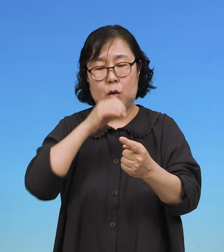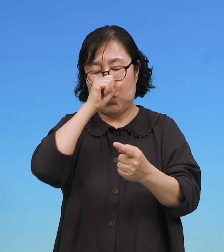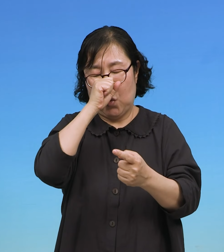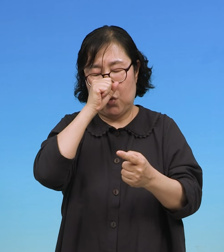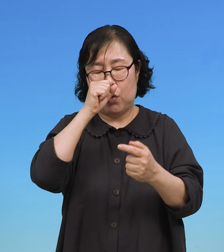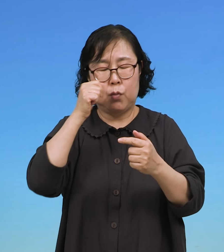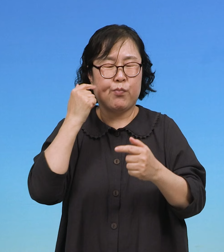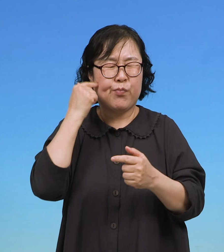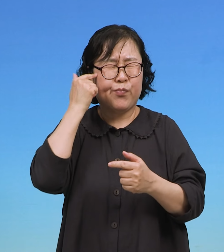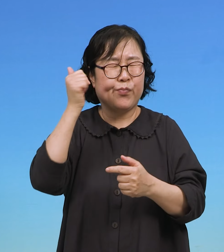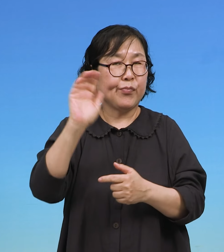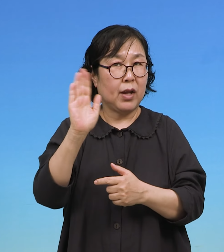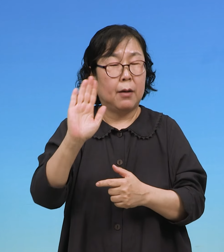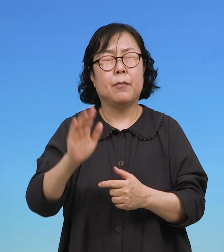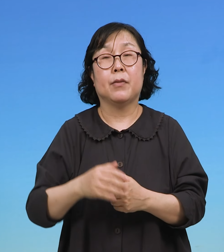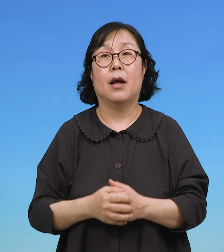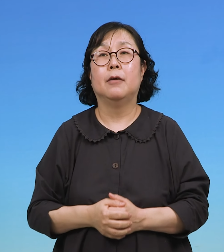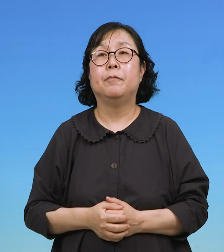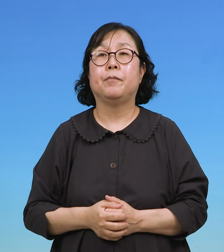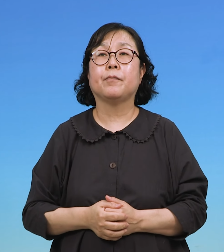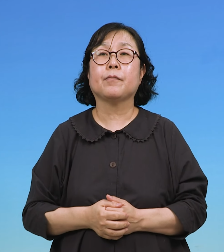저는 좋은 목사가 아니에요.